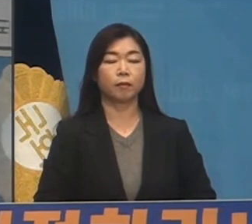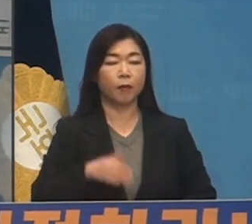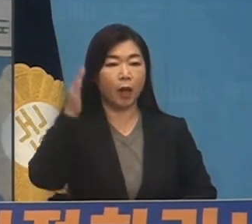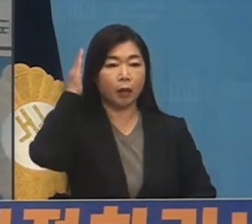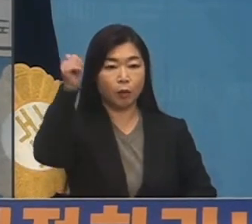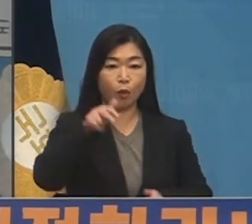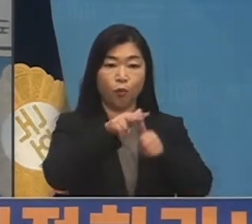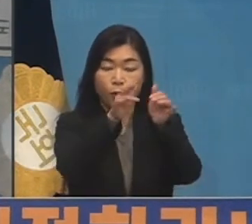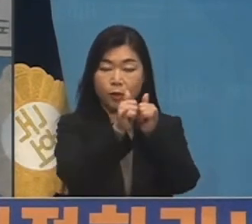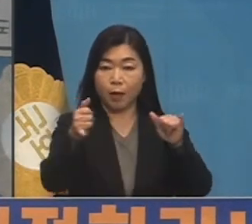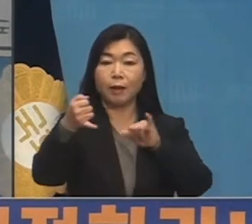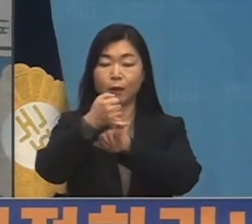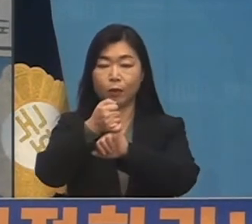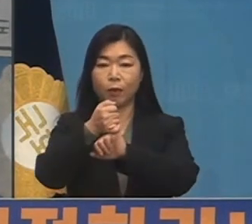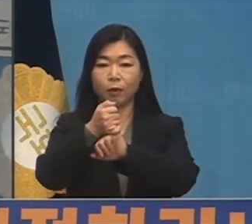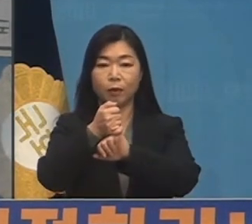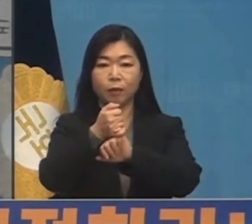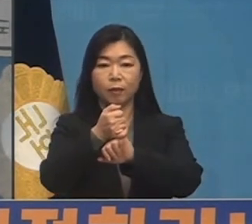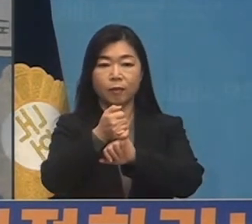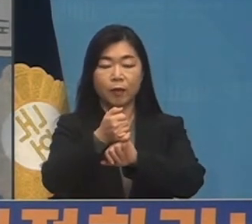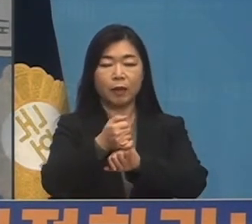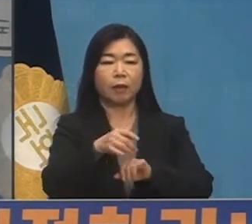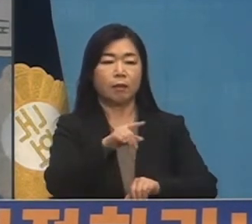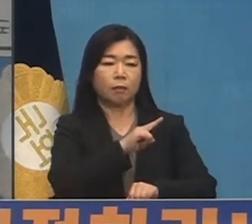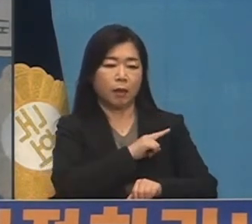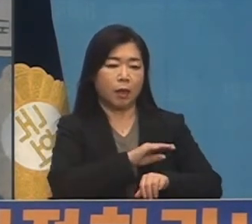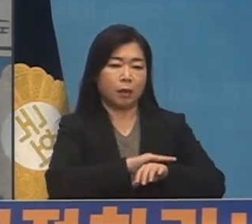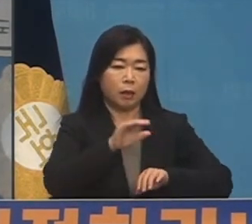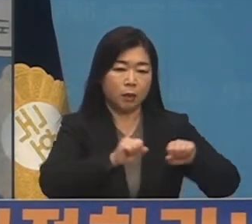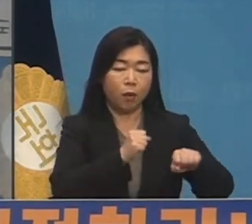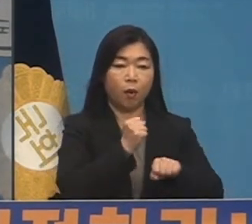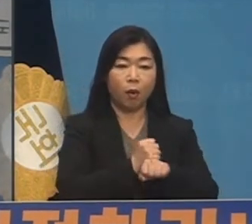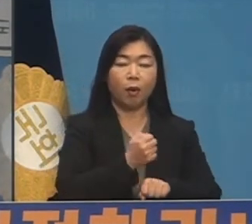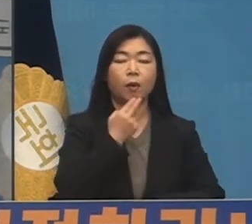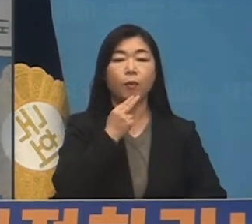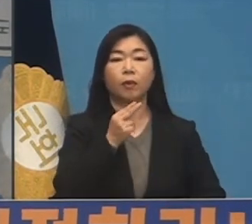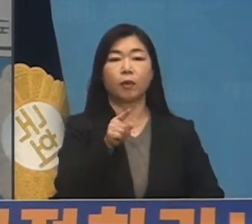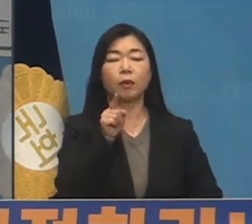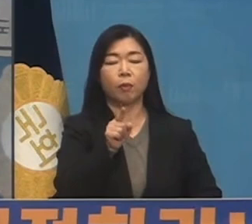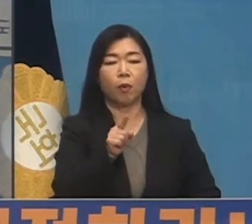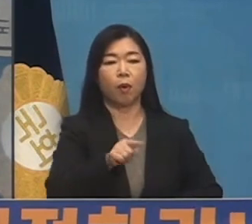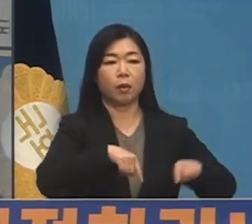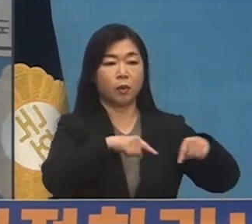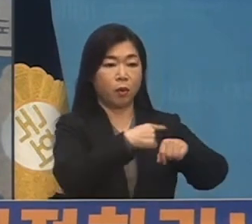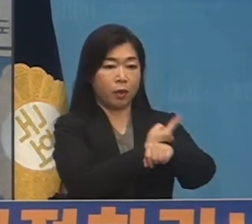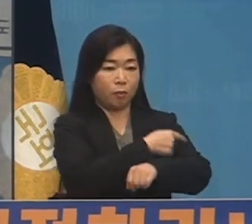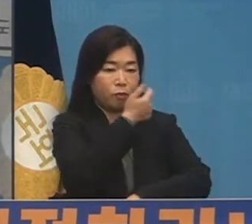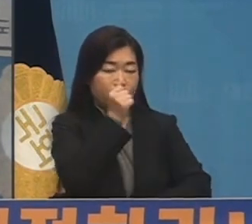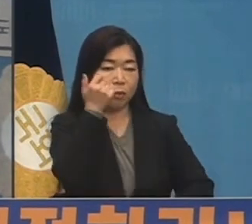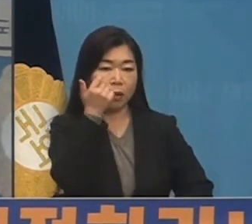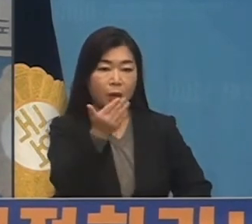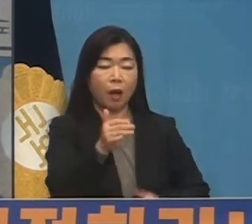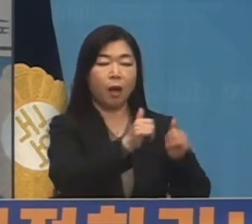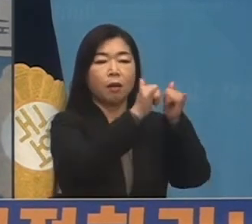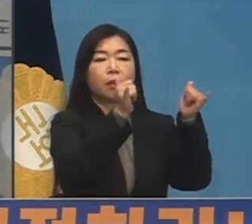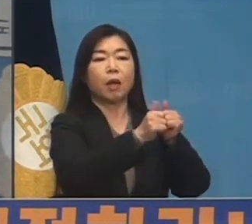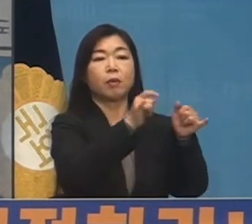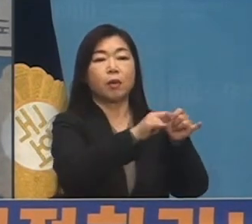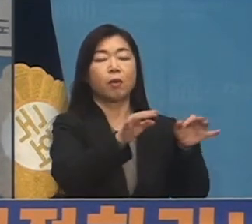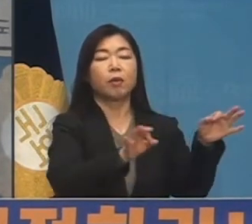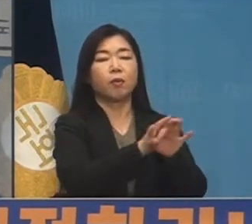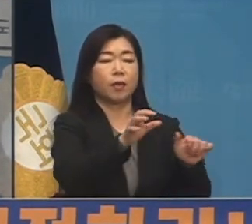대선 후보가 약속한 것을 대당이 이행하지 않는 건 후보의 지도력의 문제인가? 사회적 경제를 들러리로 이용하기